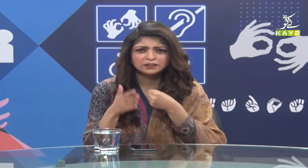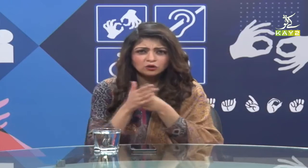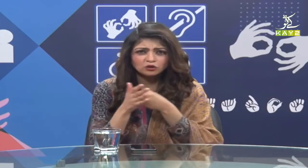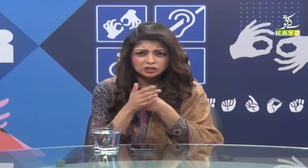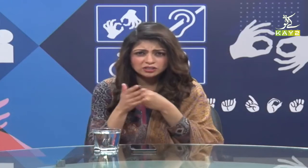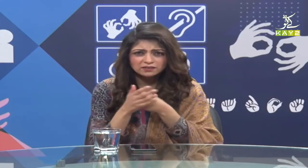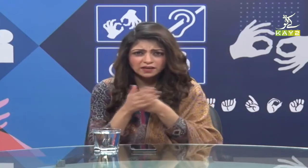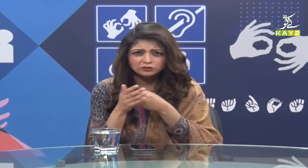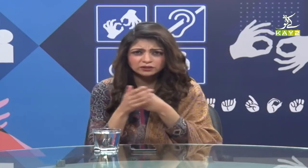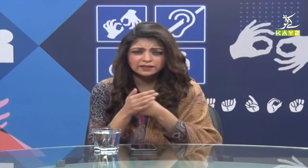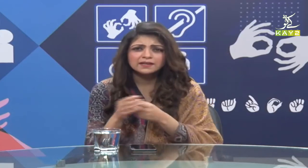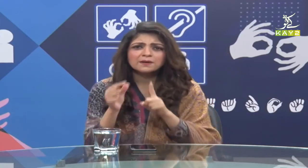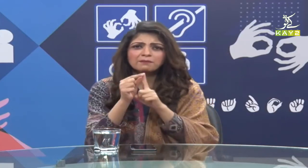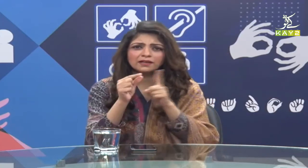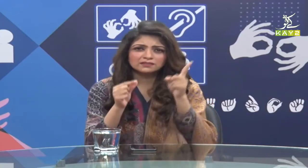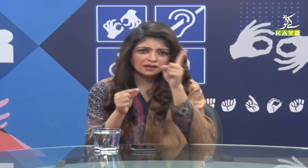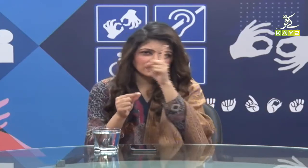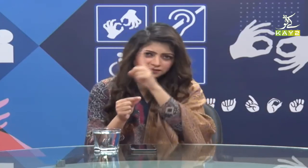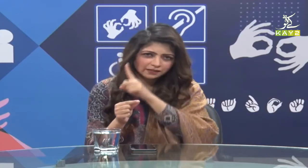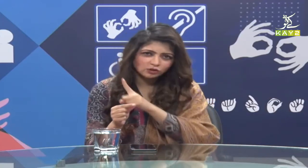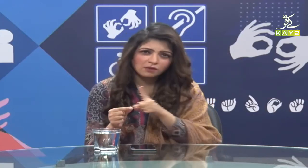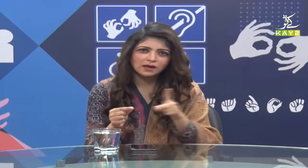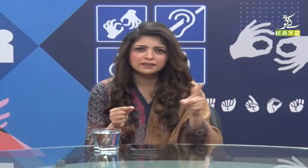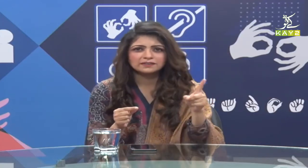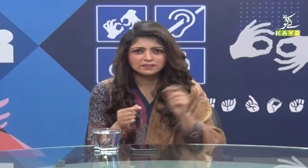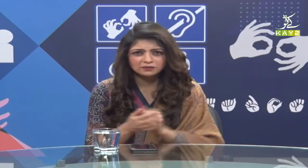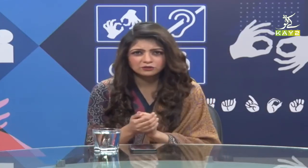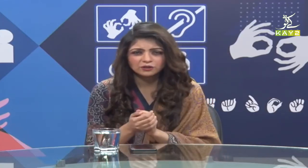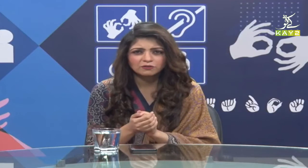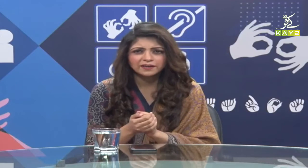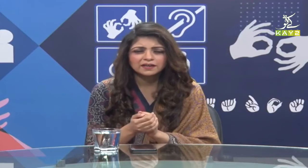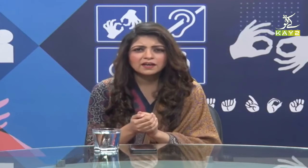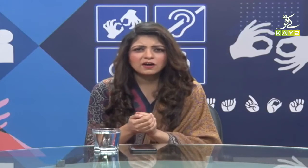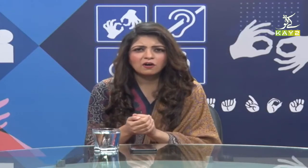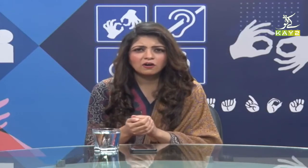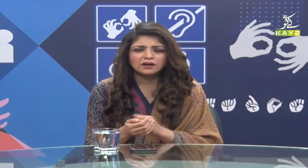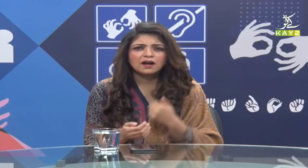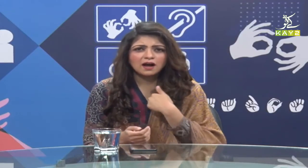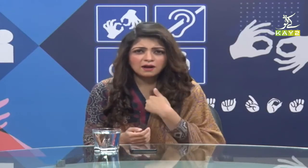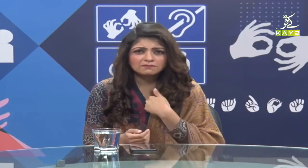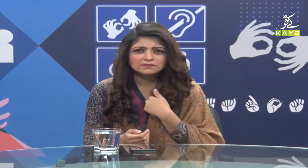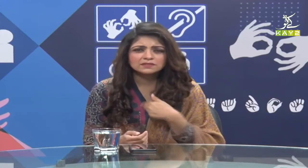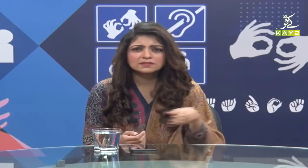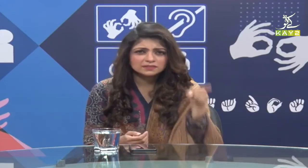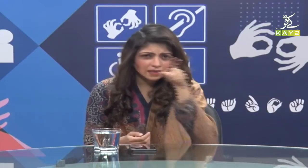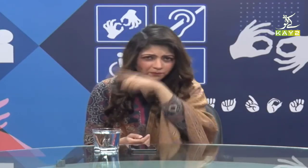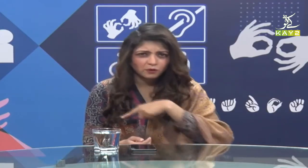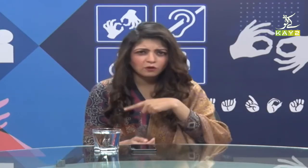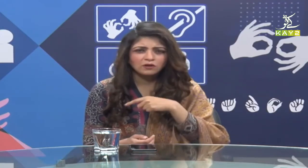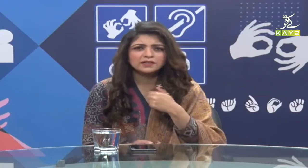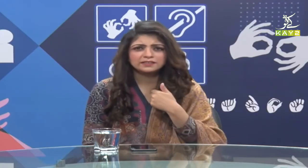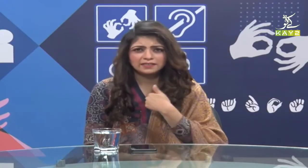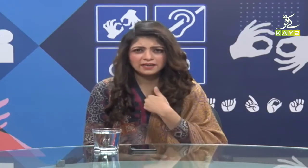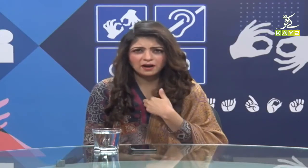साइन है, ये कोशिश का साइन होता है। पाकिस्तान का साइन तो आप ऑलरेडी सीख चुके होंगे। और हम